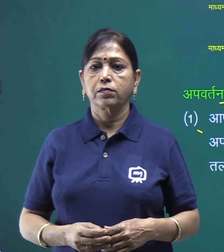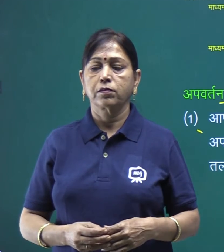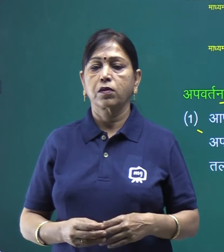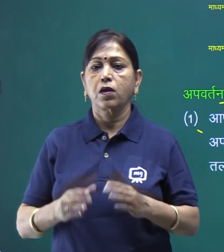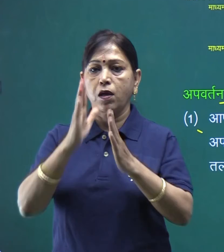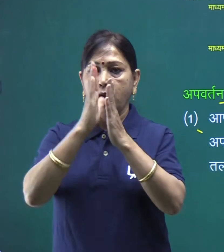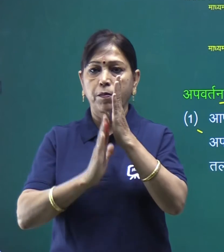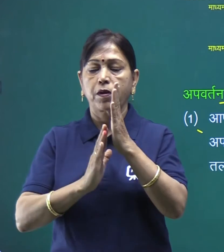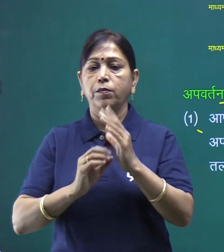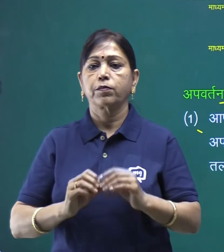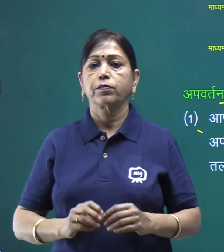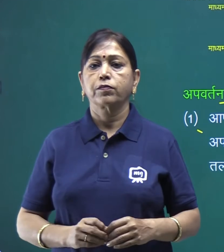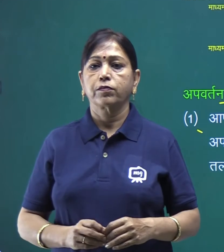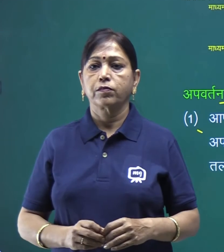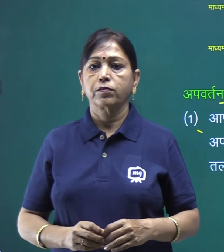अभिलंब